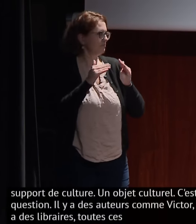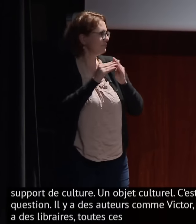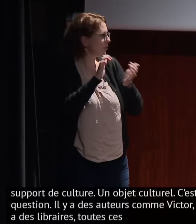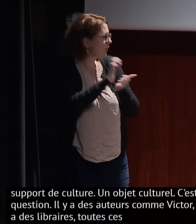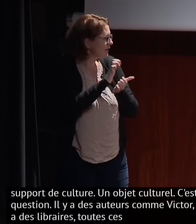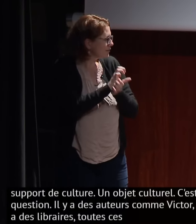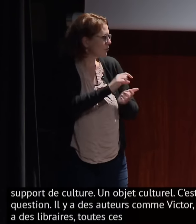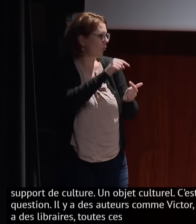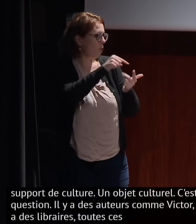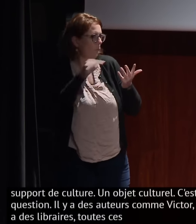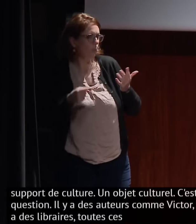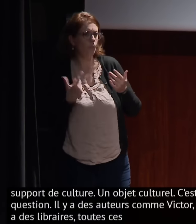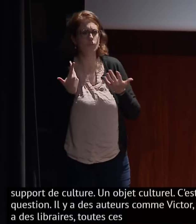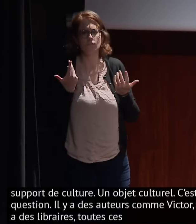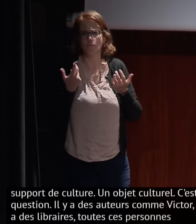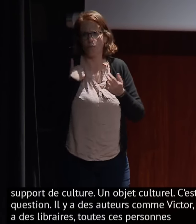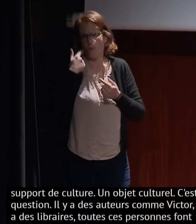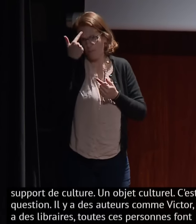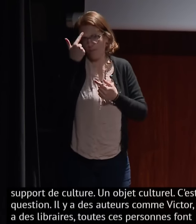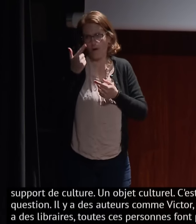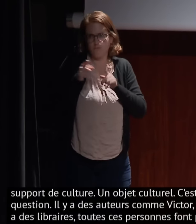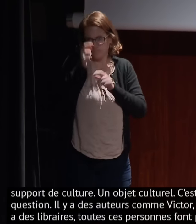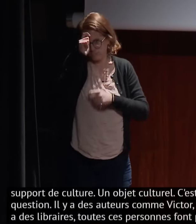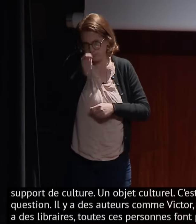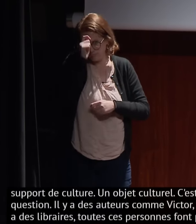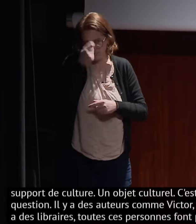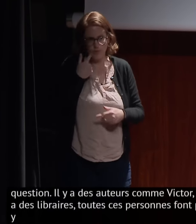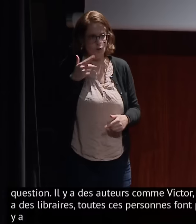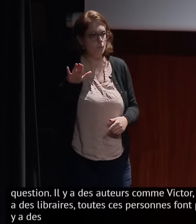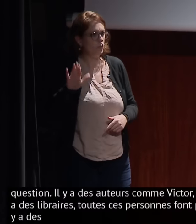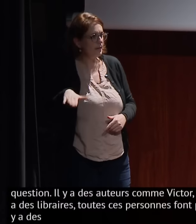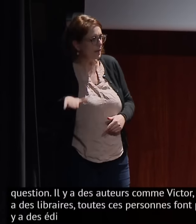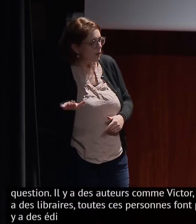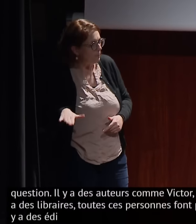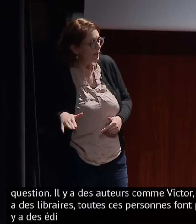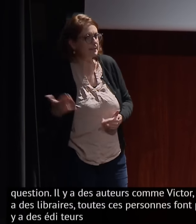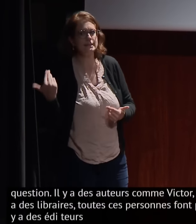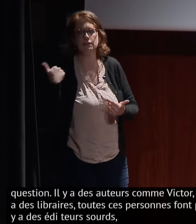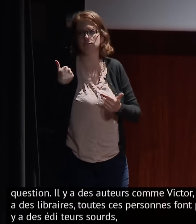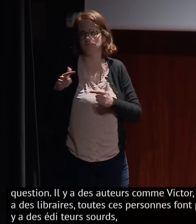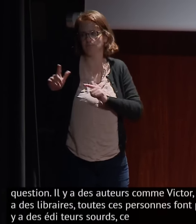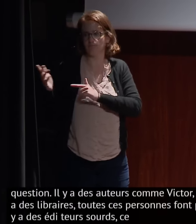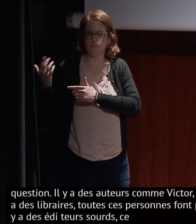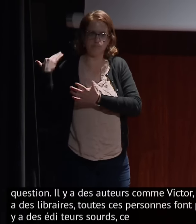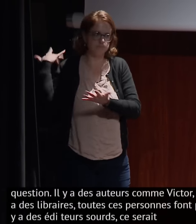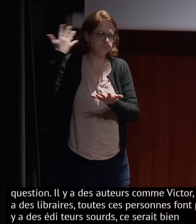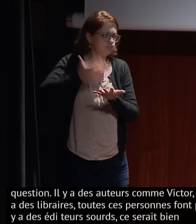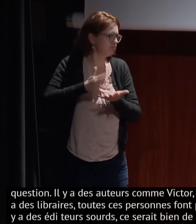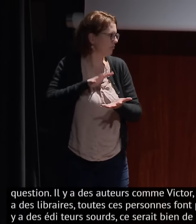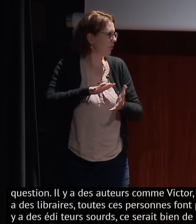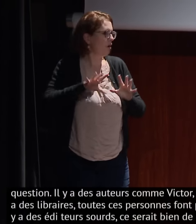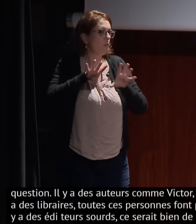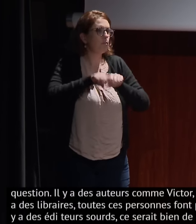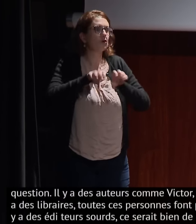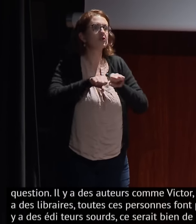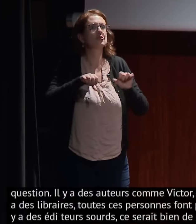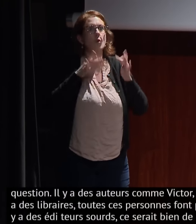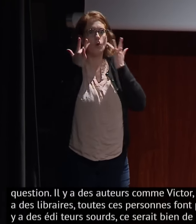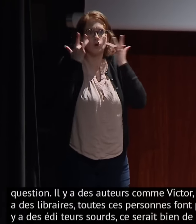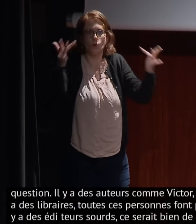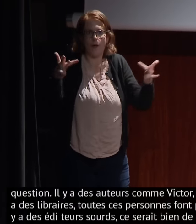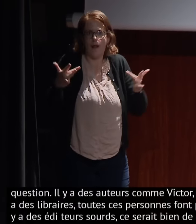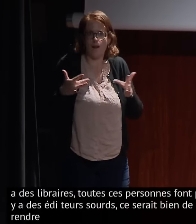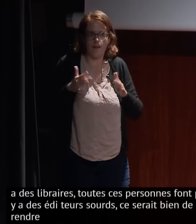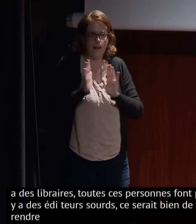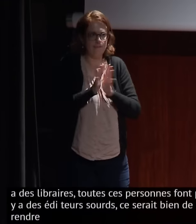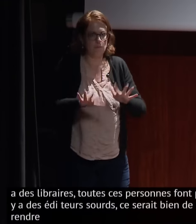Moi, je pense que ce serait bien de garder ça en tête, de rendre hommage aux maisons d'édition qui ont un peu